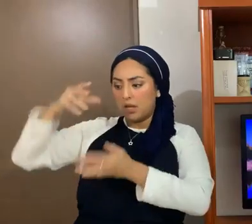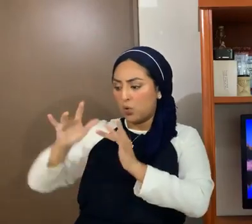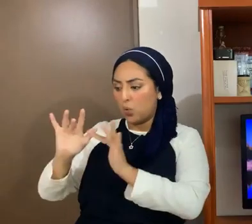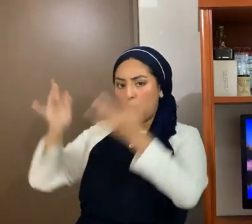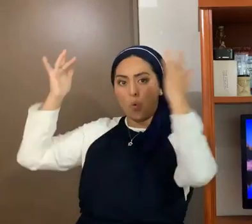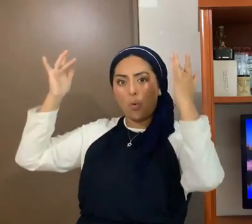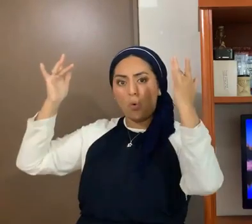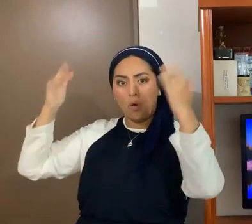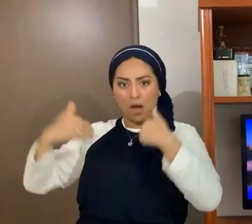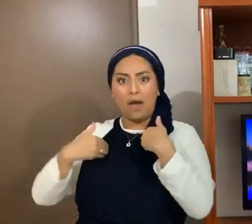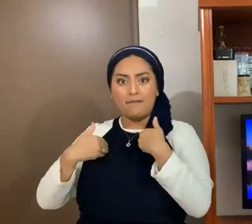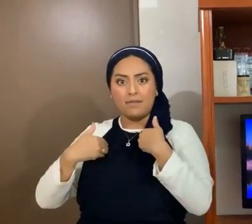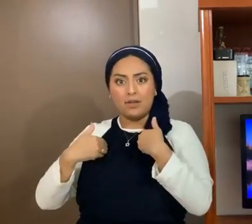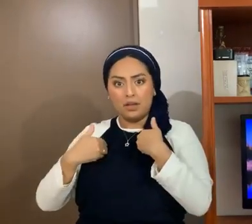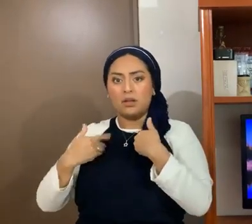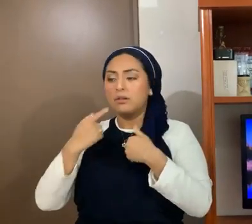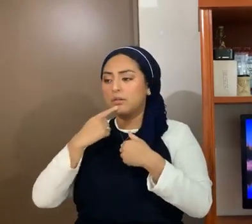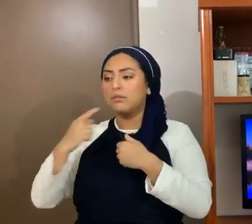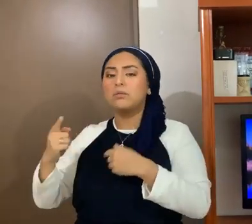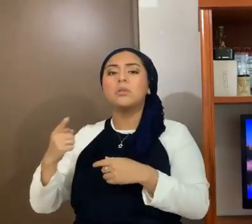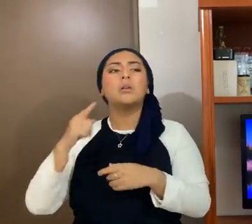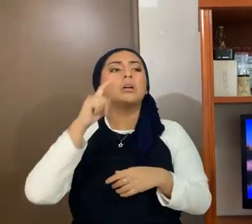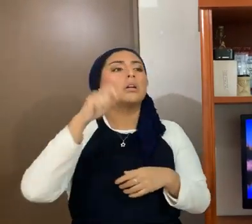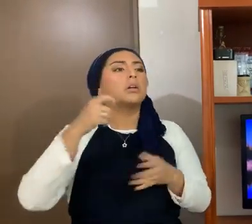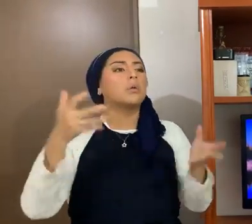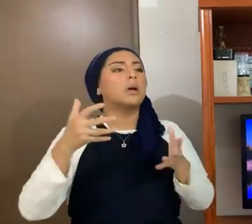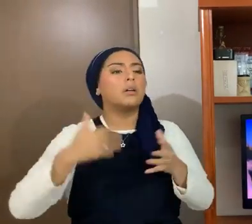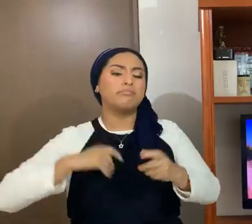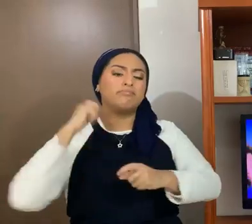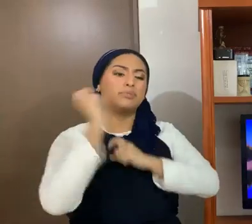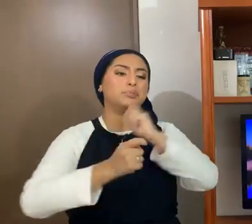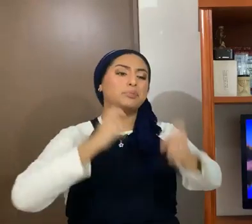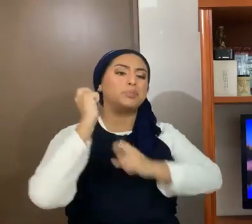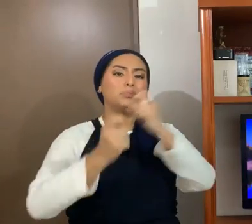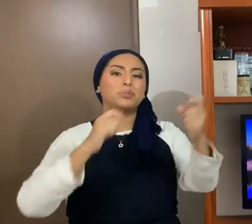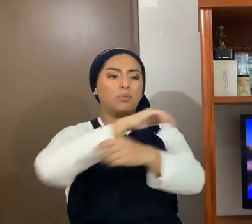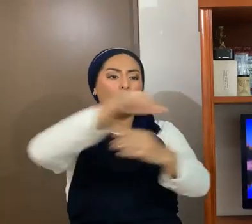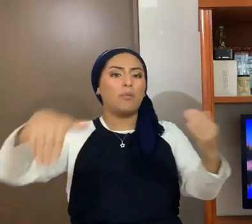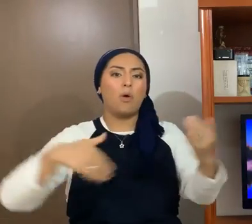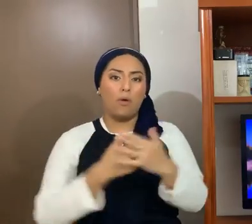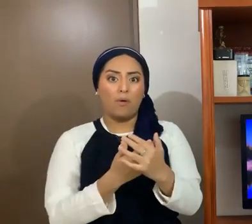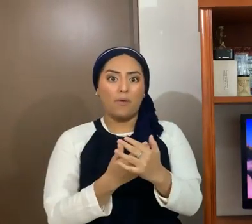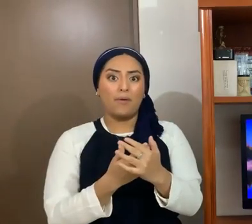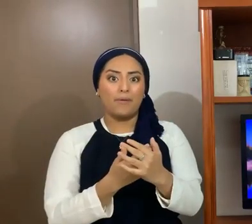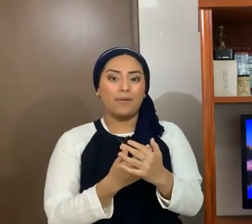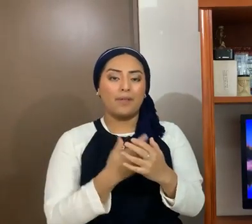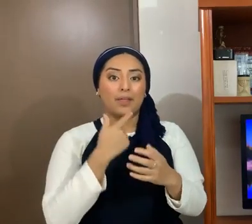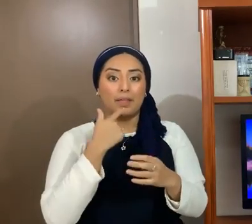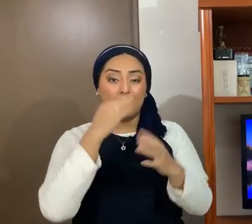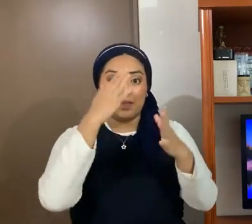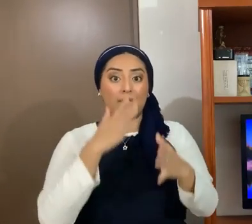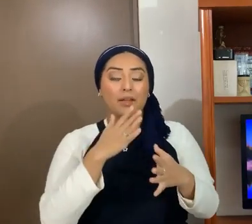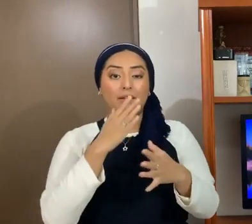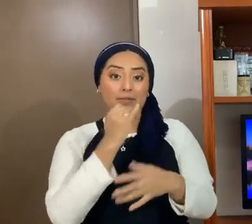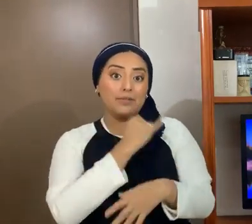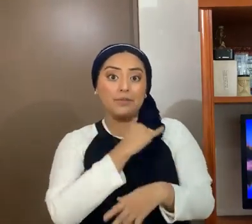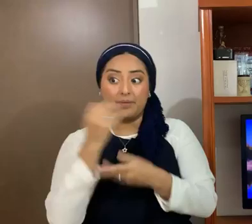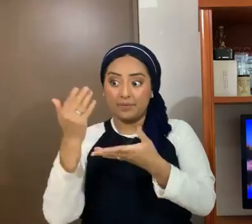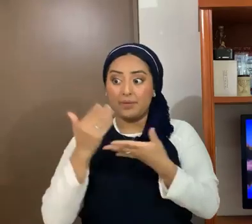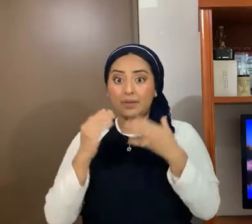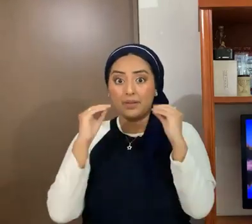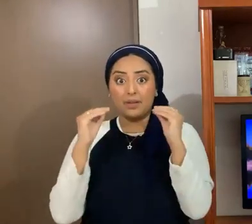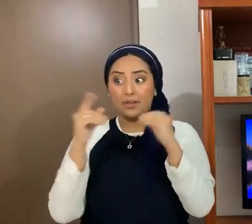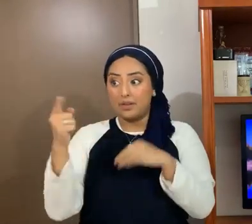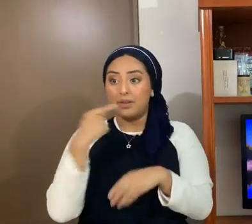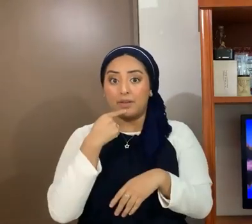los principales, de poder llegar y decir, ¿qué se necesita? Esto, yo lo pongo todo. Nuestro amado Naví, por ejemplo, nos ha ministrado en